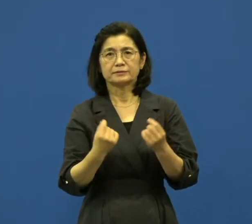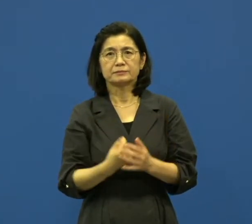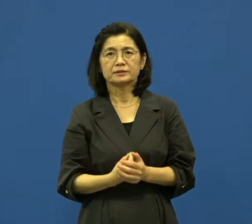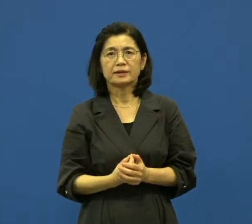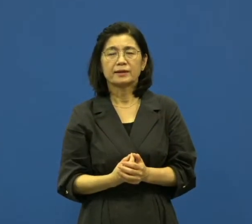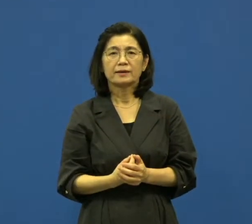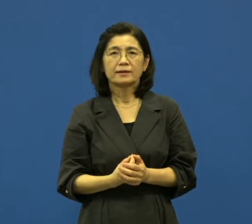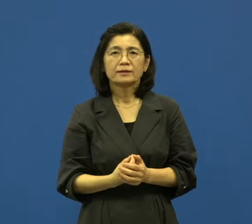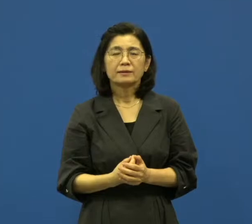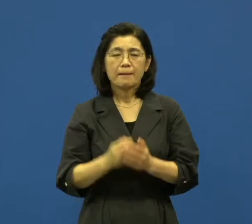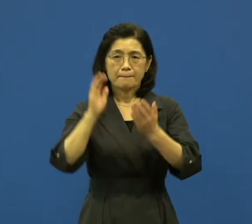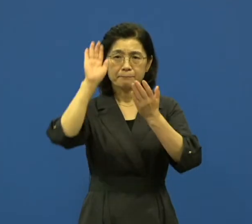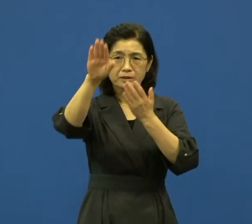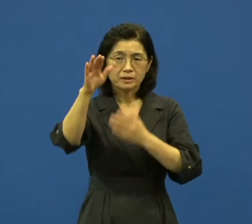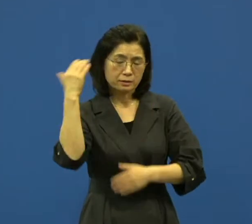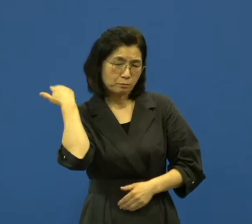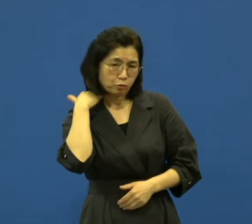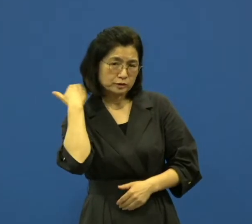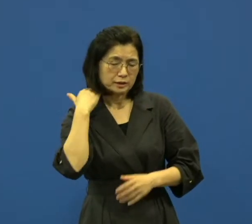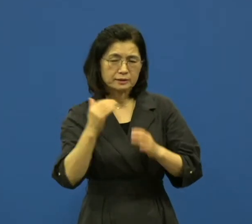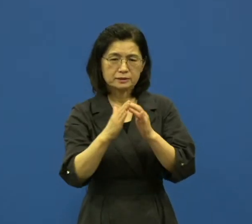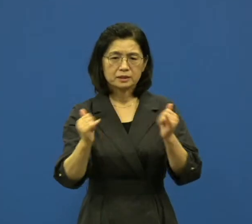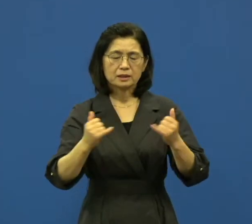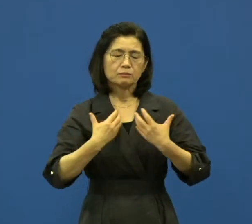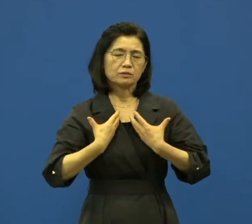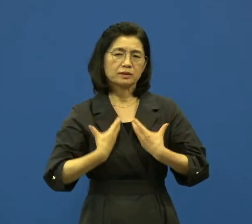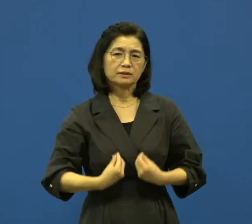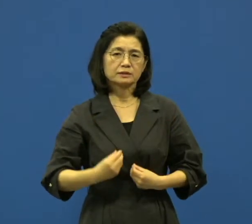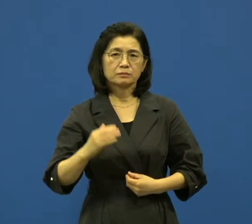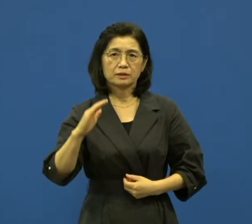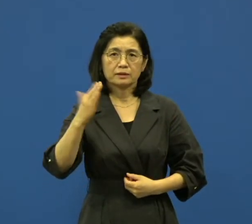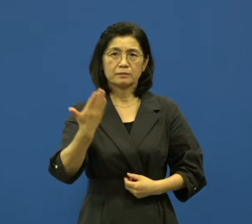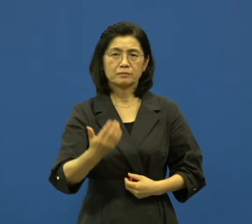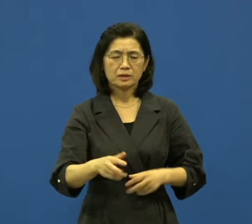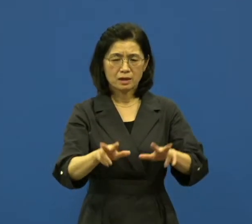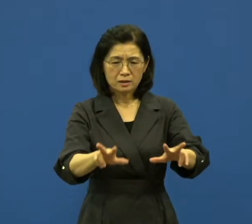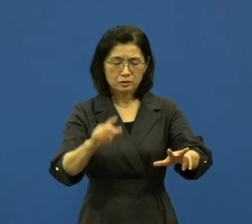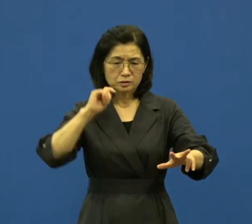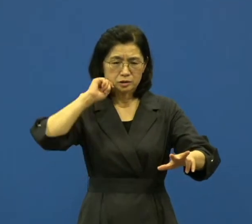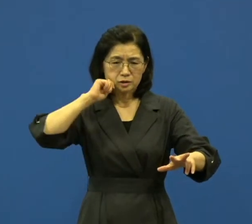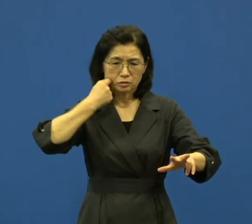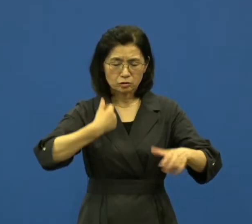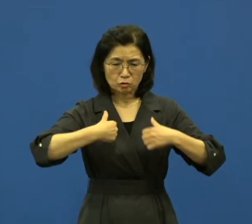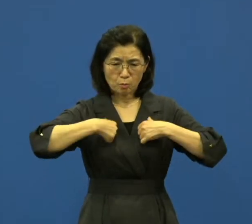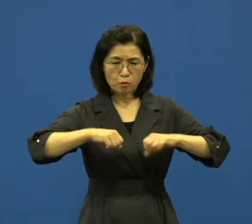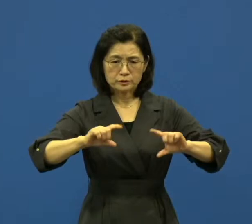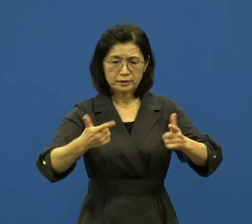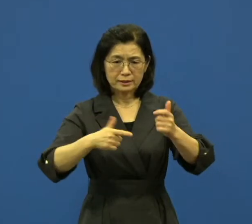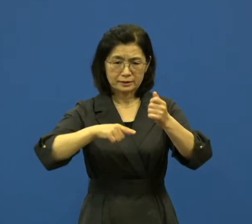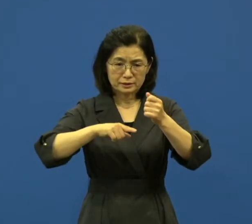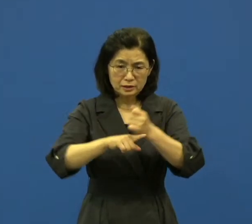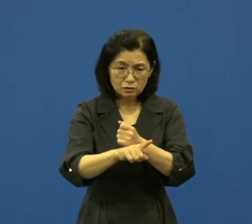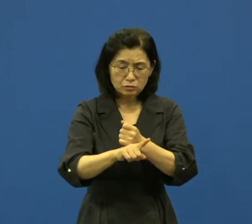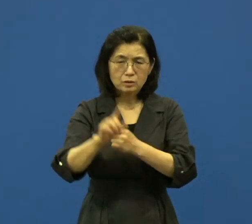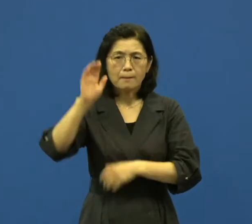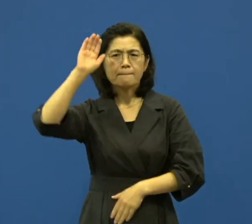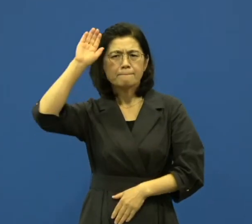낙심합니다. 절망할 때도 있지만 절대 포기하지 않는 이유는 눈을 뜨고 미래를 바라보기 때문에.